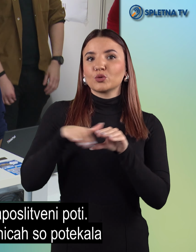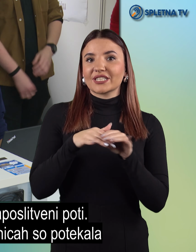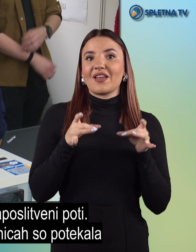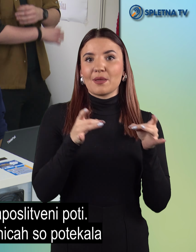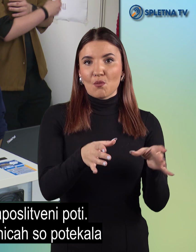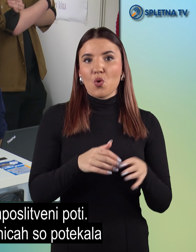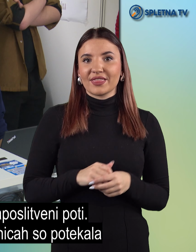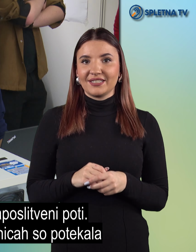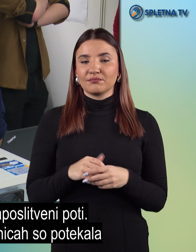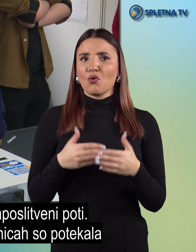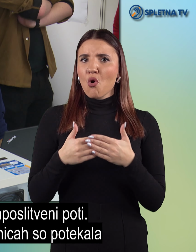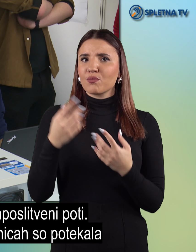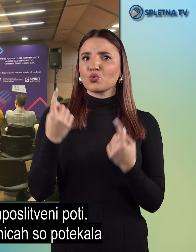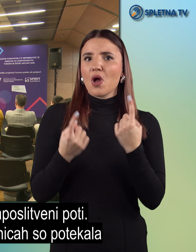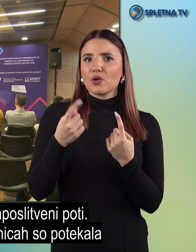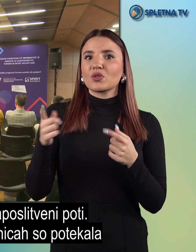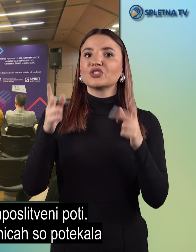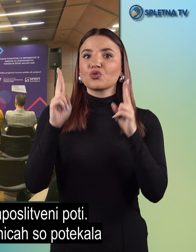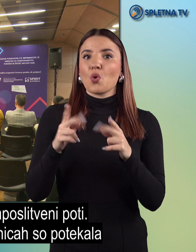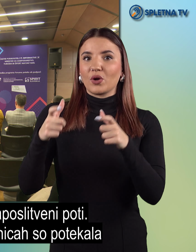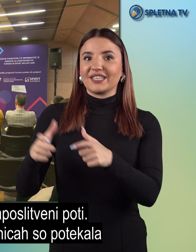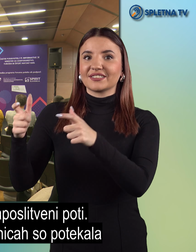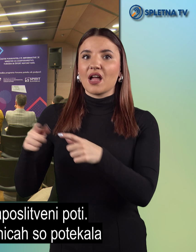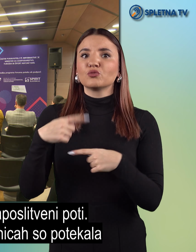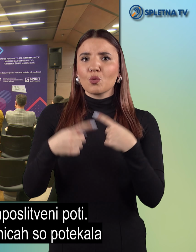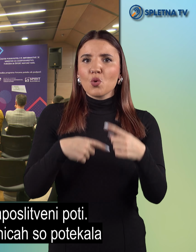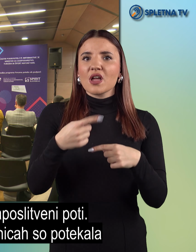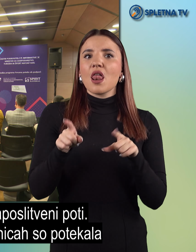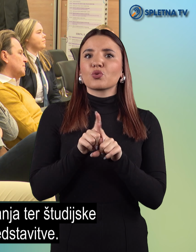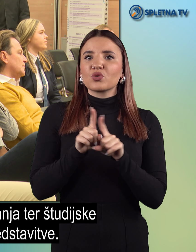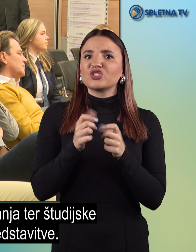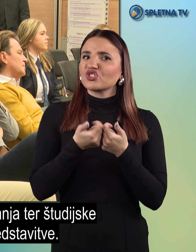poti. Ob dogajanju na stojnicah so